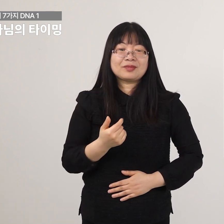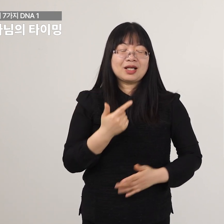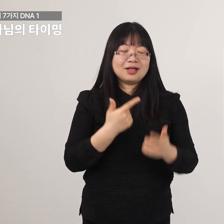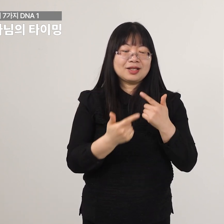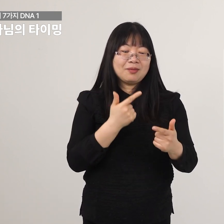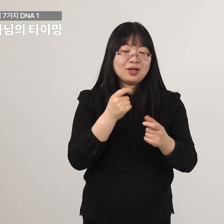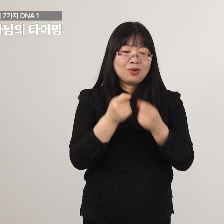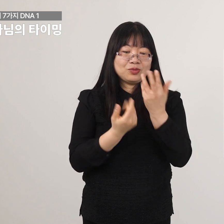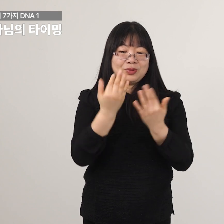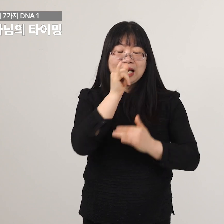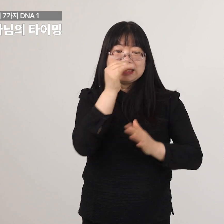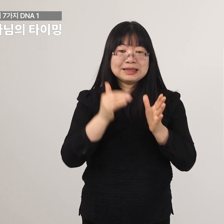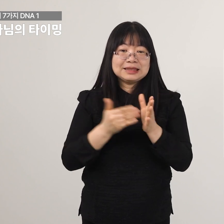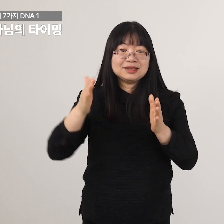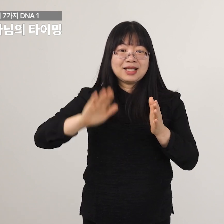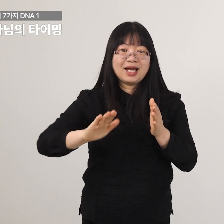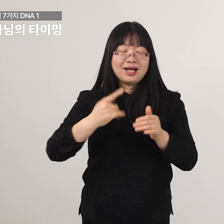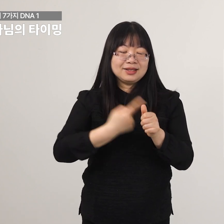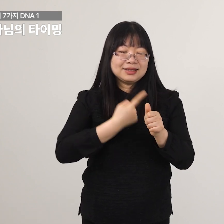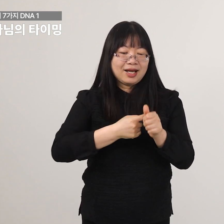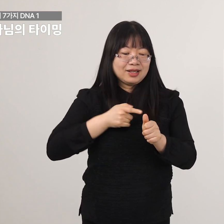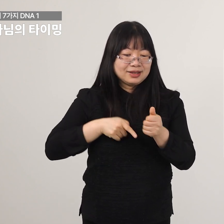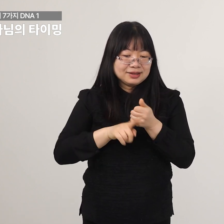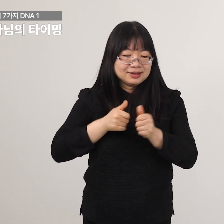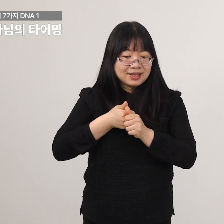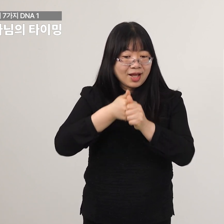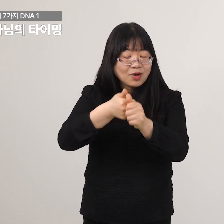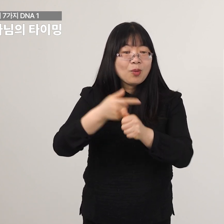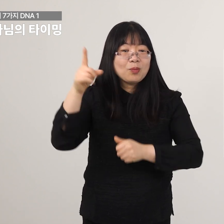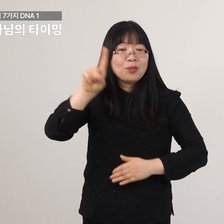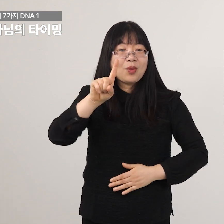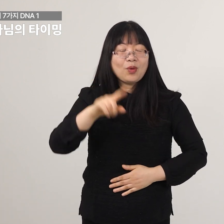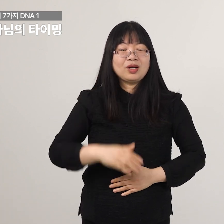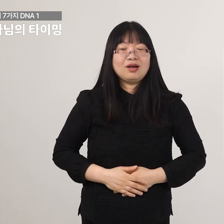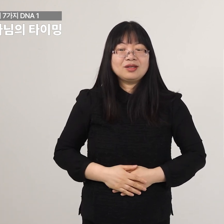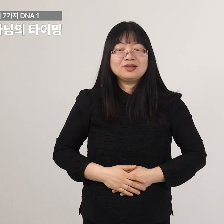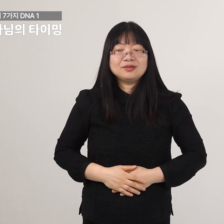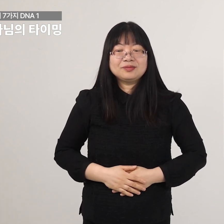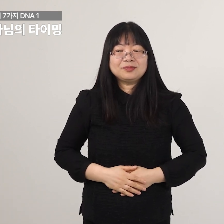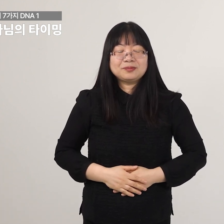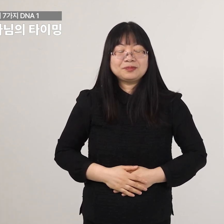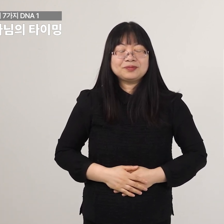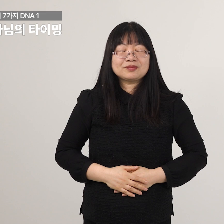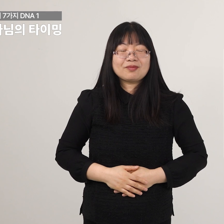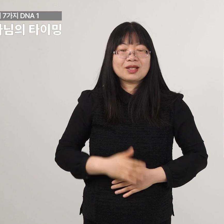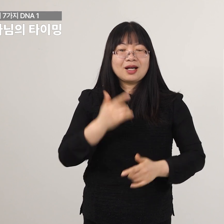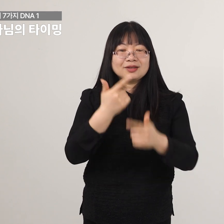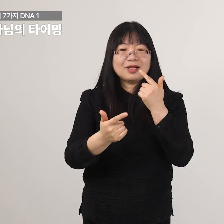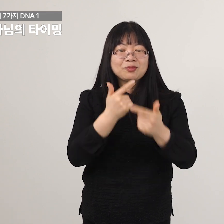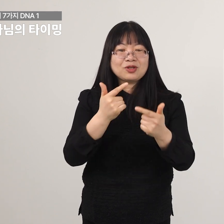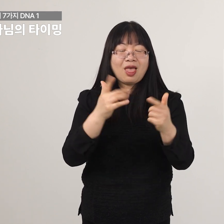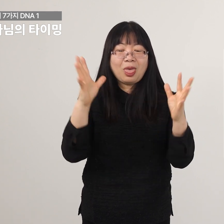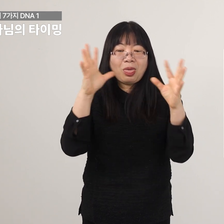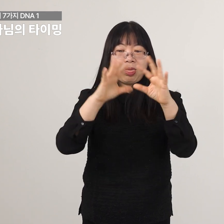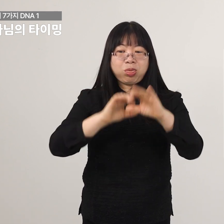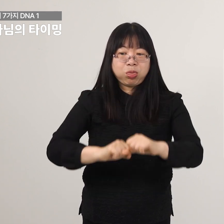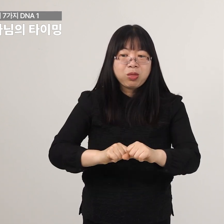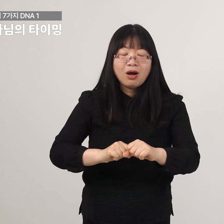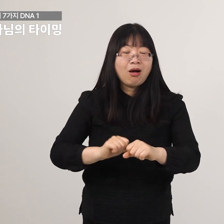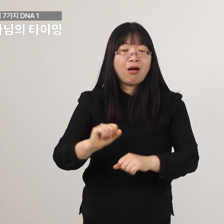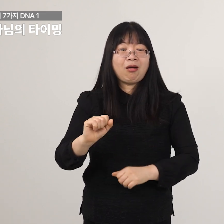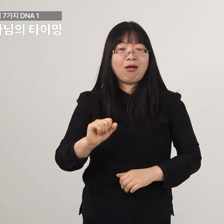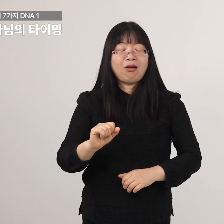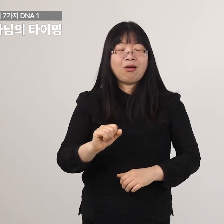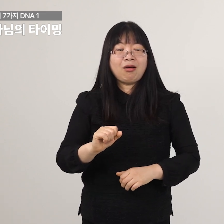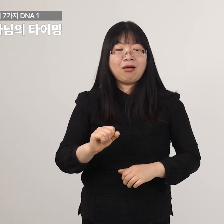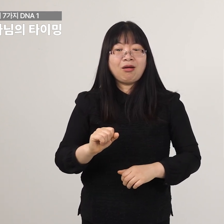불이 붙었는데 자연의 이치대로라면 연소가 되는 나무가 타야 될 거 아니에요. 나무가